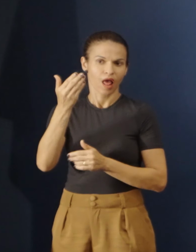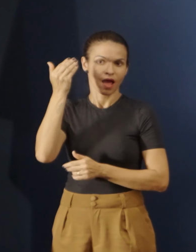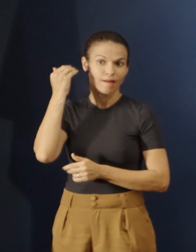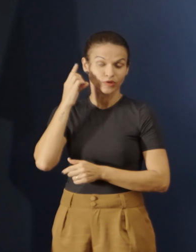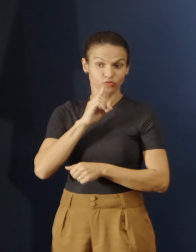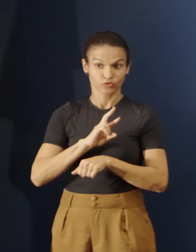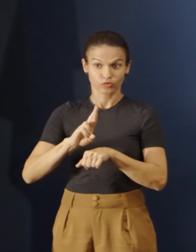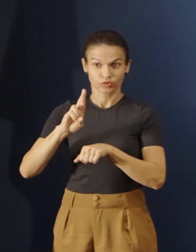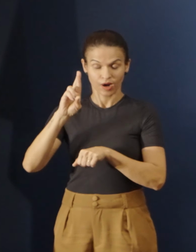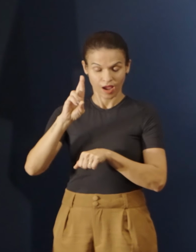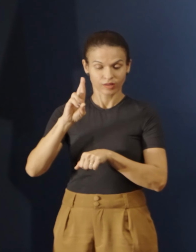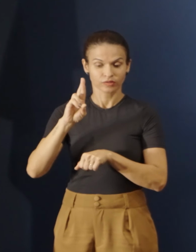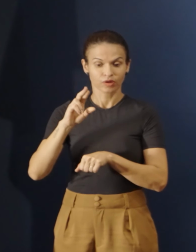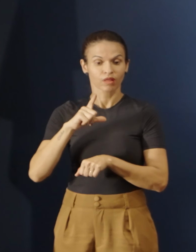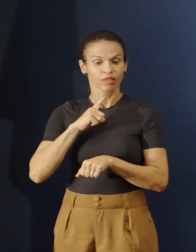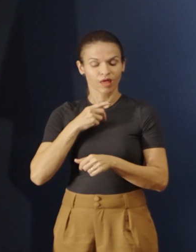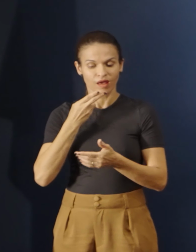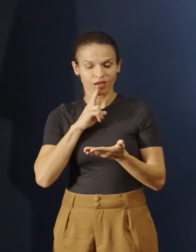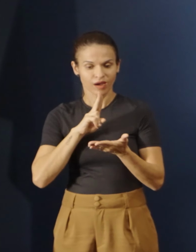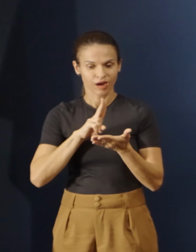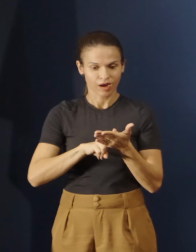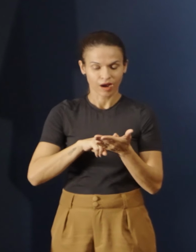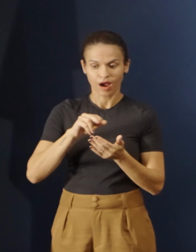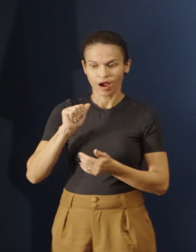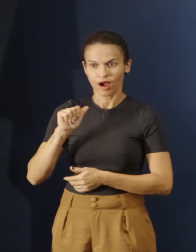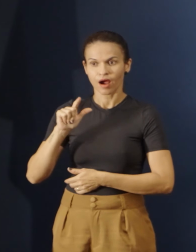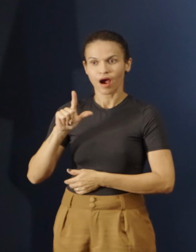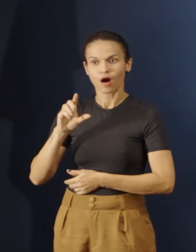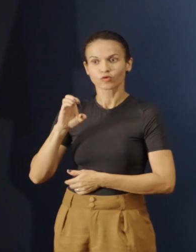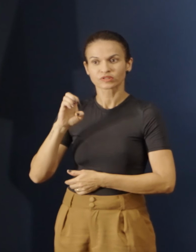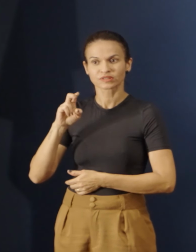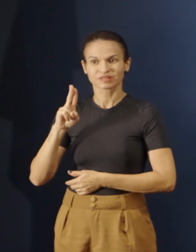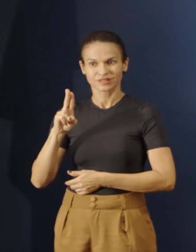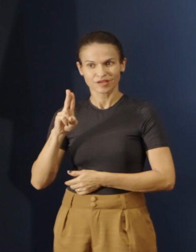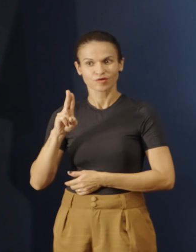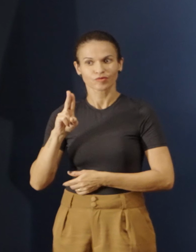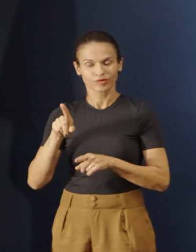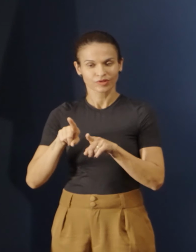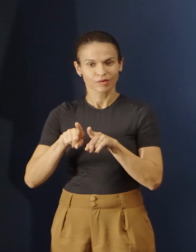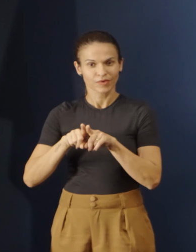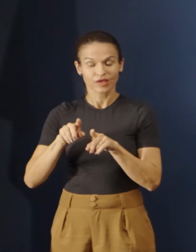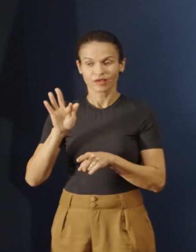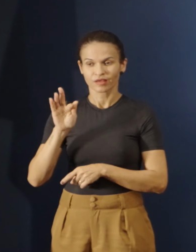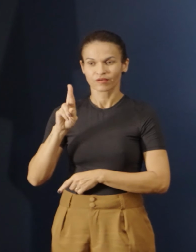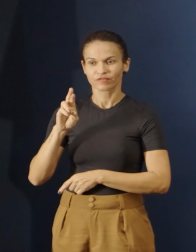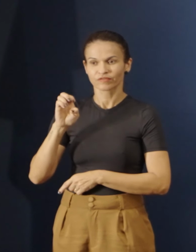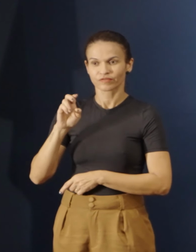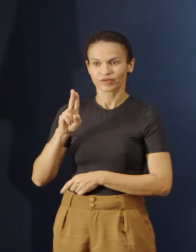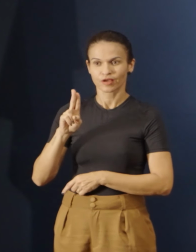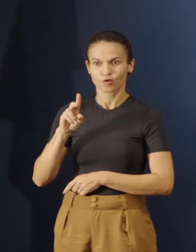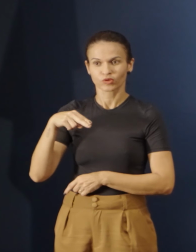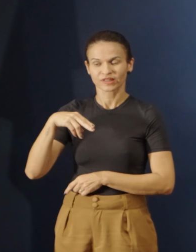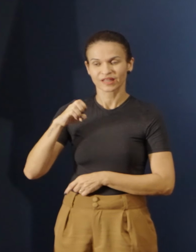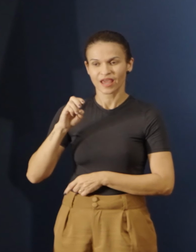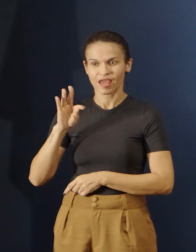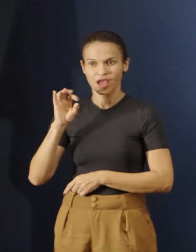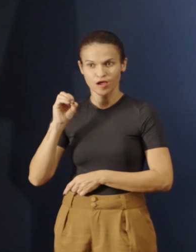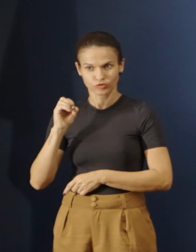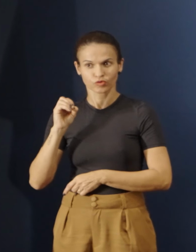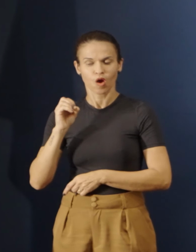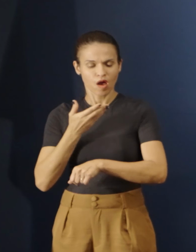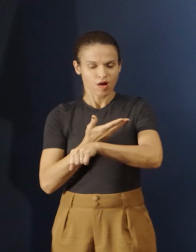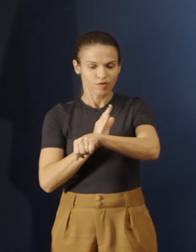doutorado. Então, aqui vocês têm cartas do Alceu com o Frei Beto. Por exemplo, o artigo que está aqui, que é um ensaio